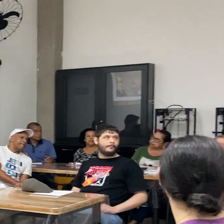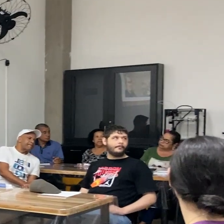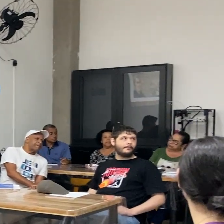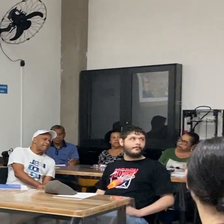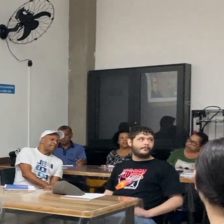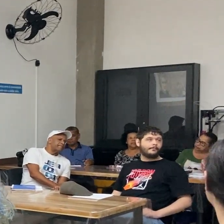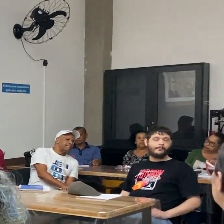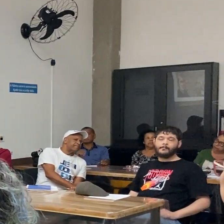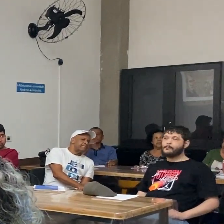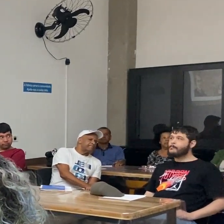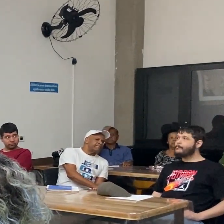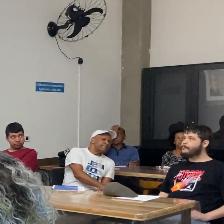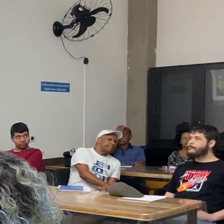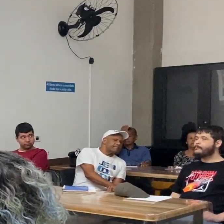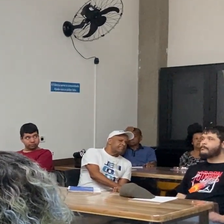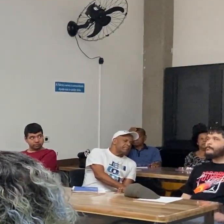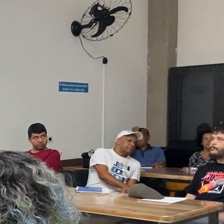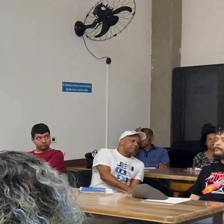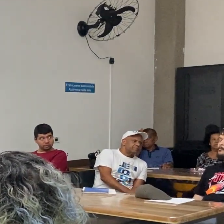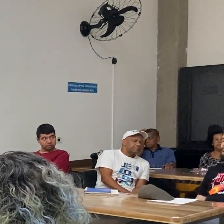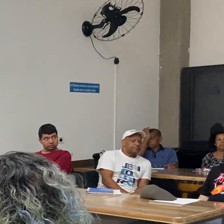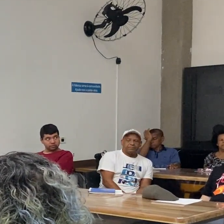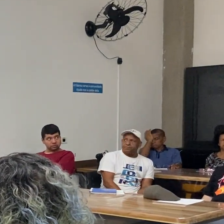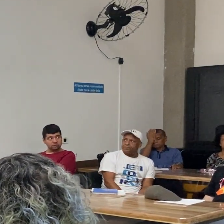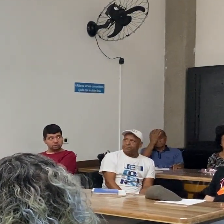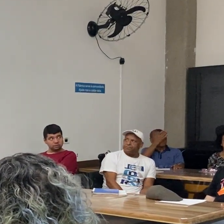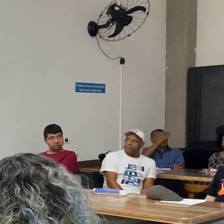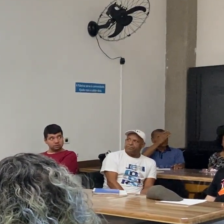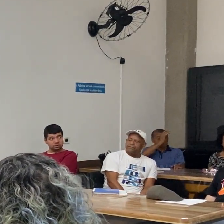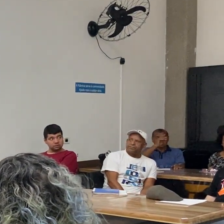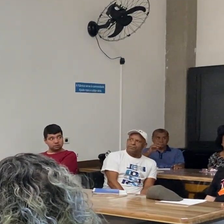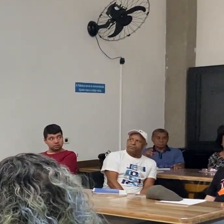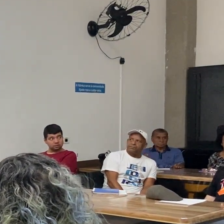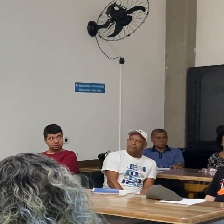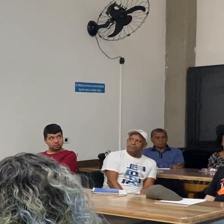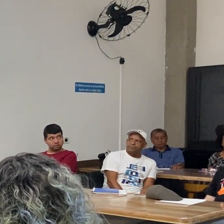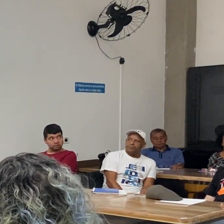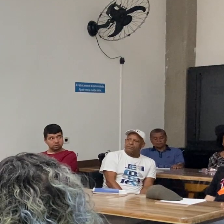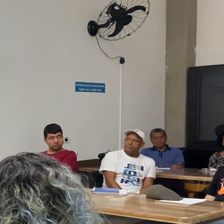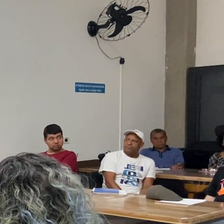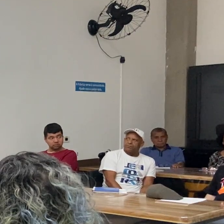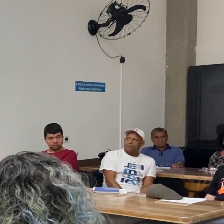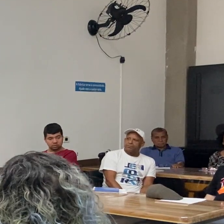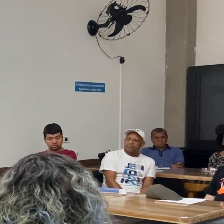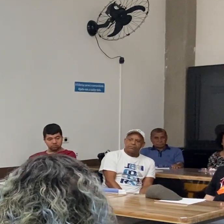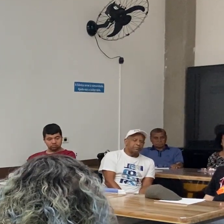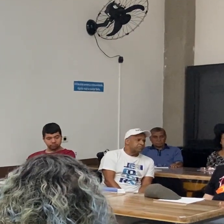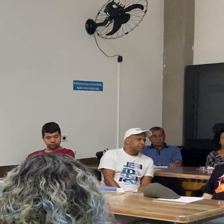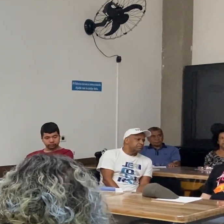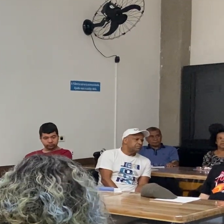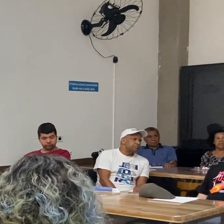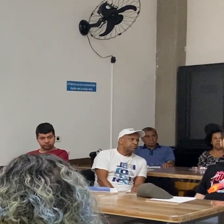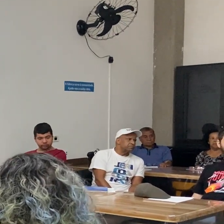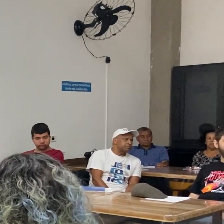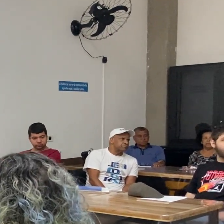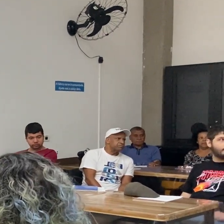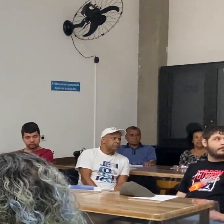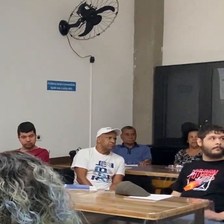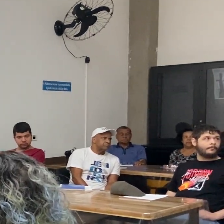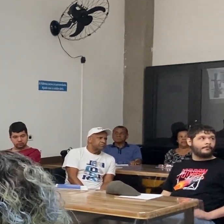sempre existiram, mas especificamente nessas épocas a gente tem que marcar essas diferenças todas, né? É só na Espanha que aconteceu isso também?